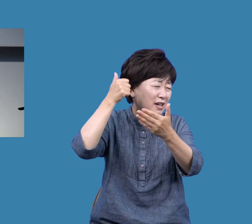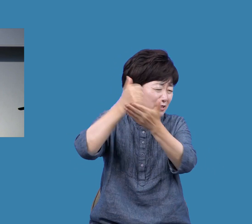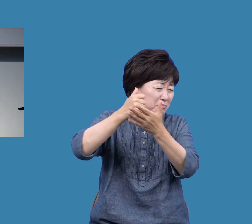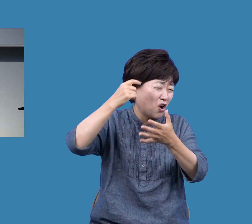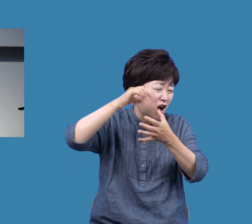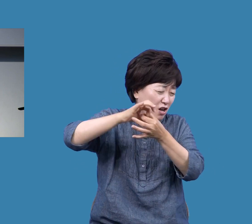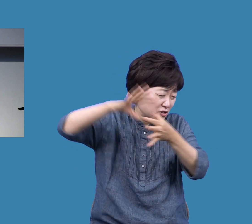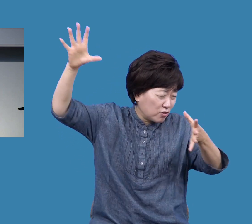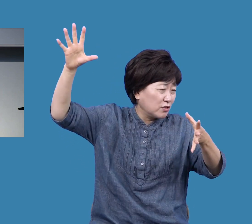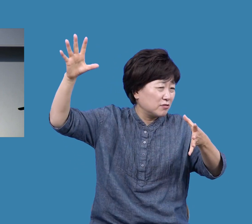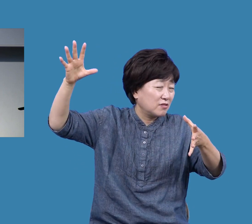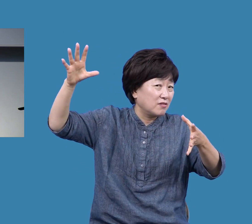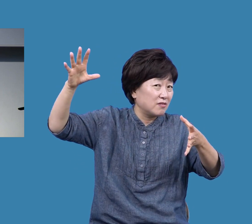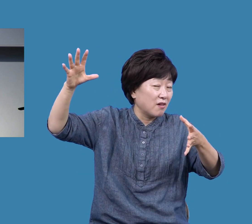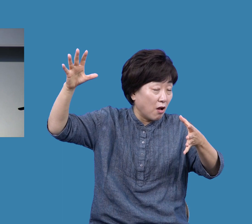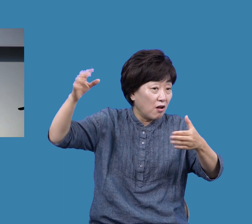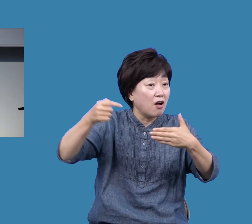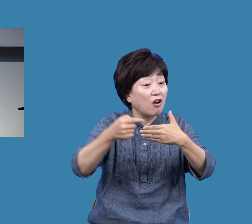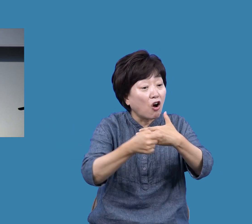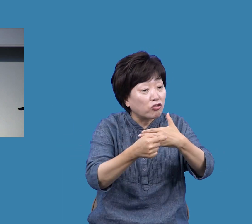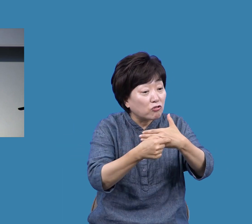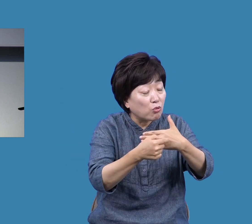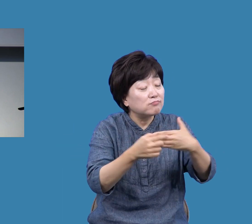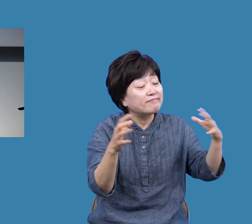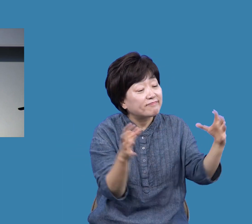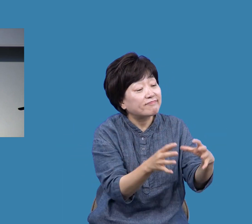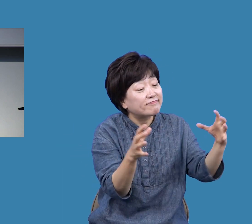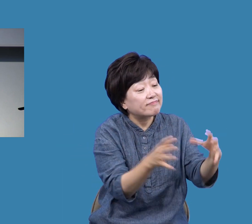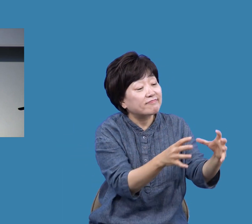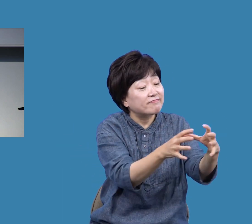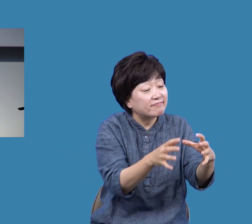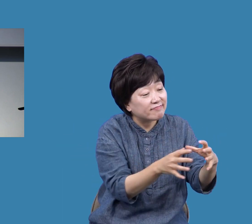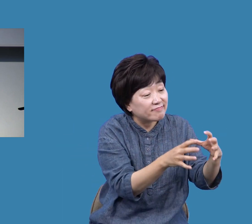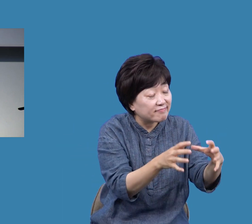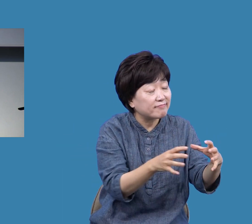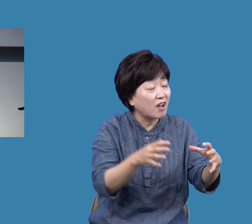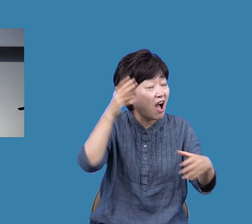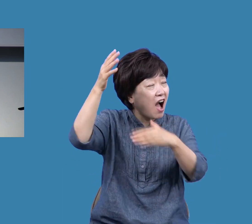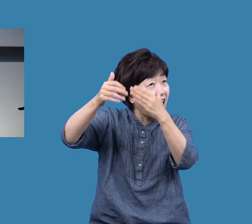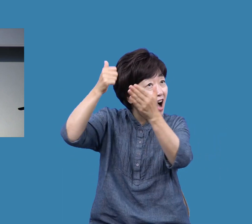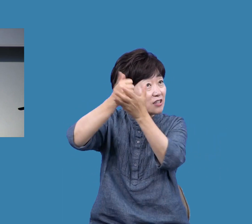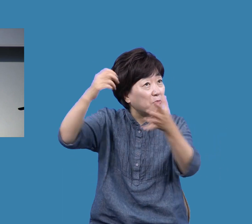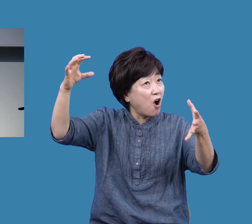건 끊어지고 세속으로만 돌아가는데, 그게 뭐예요? 인본주의죠.